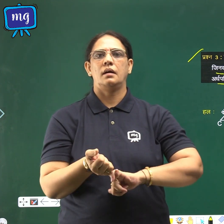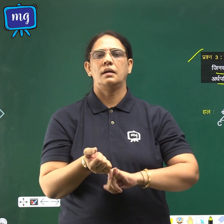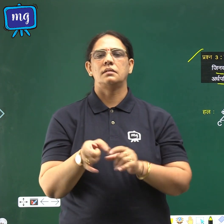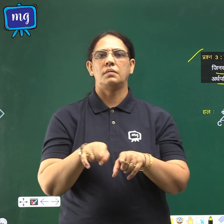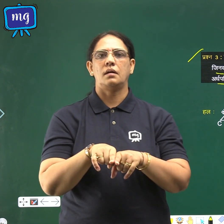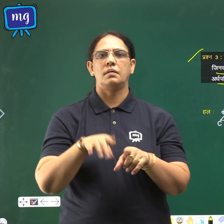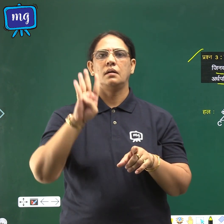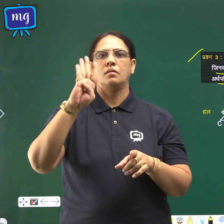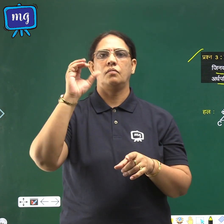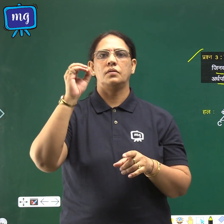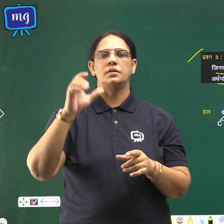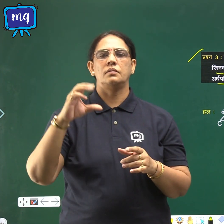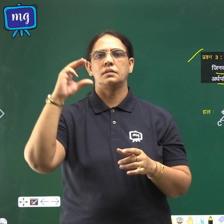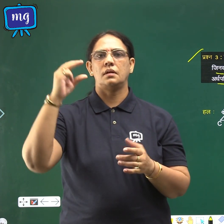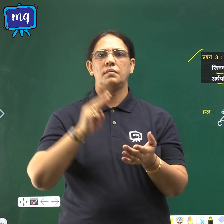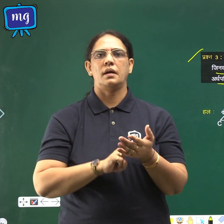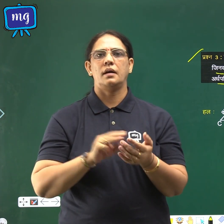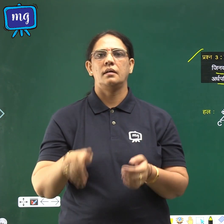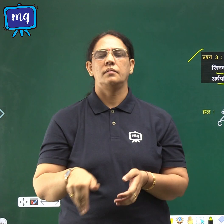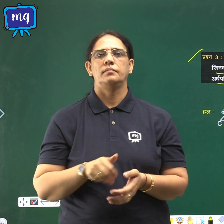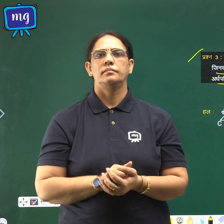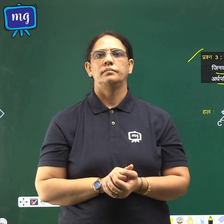40 सेमी है।